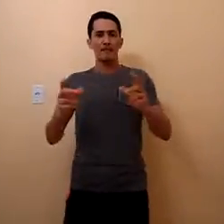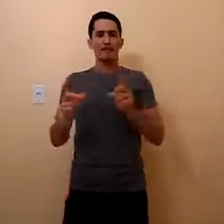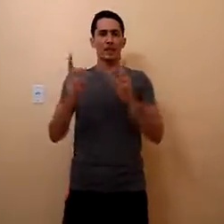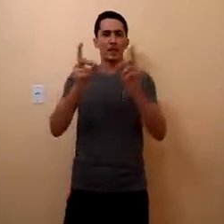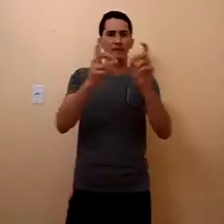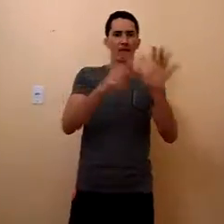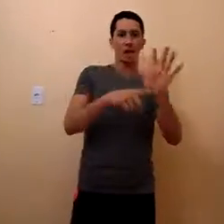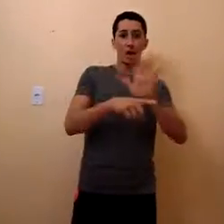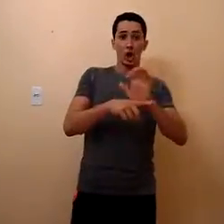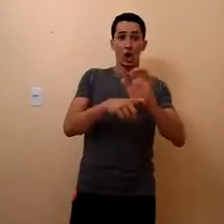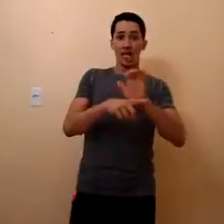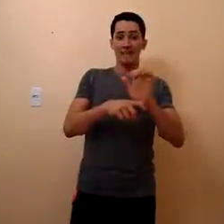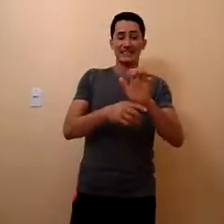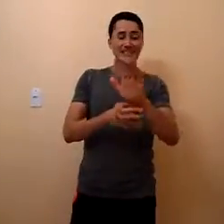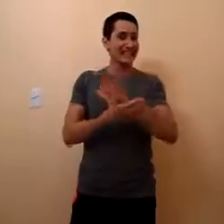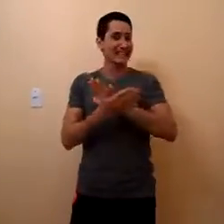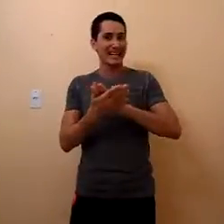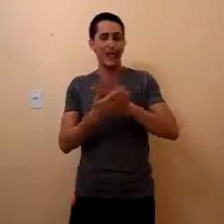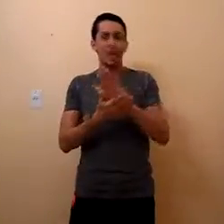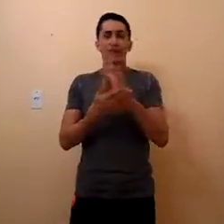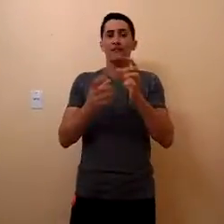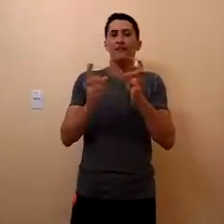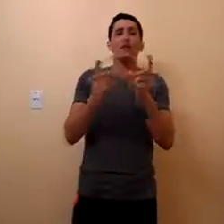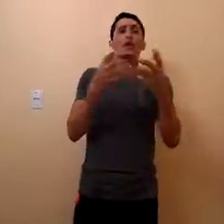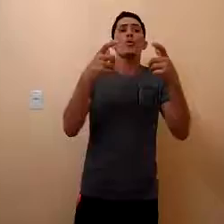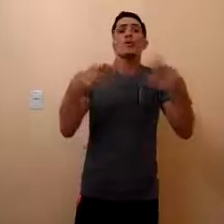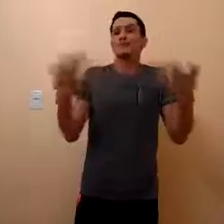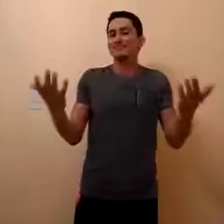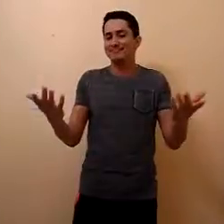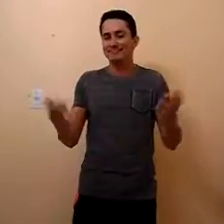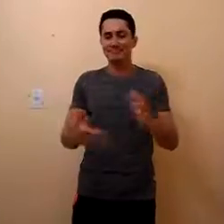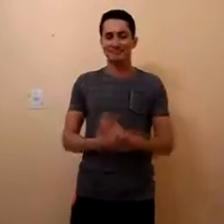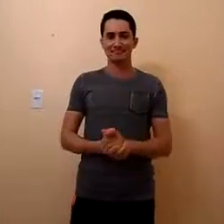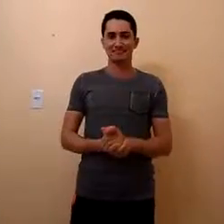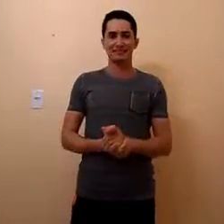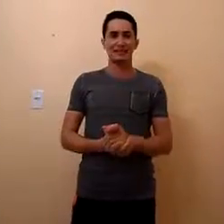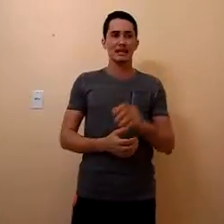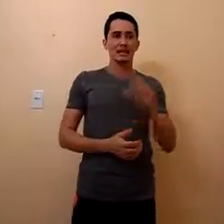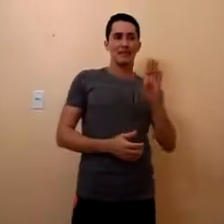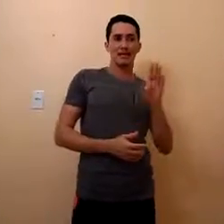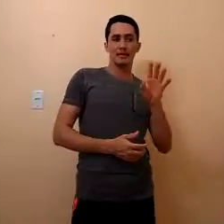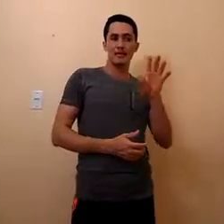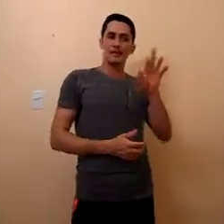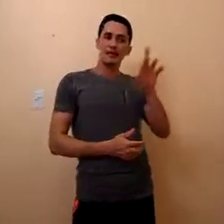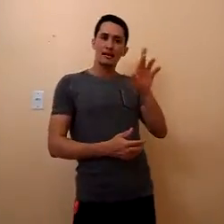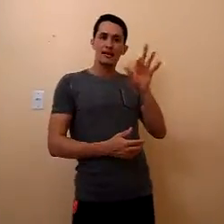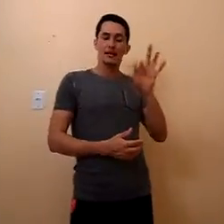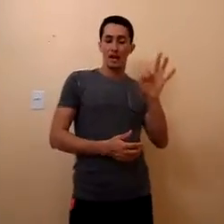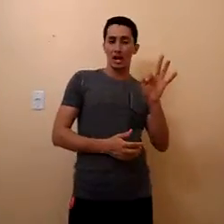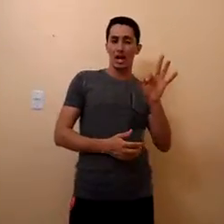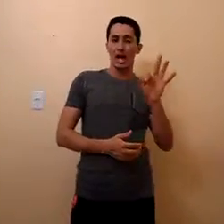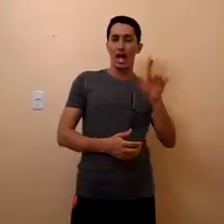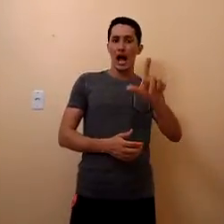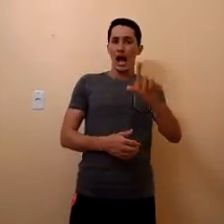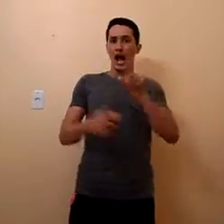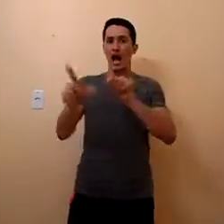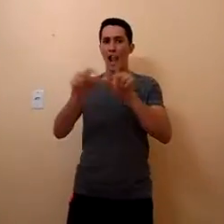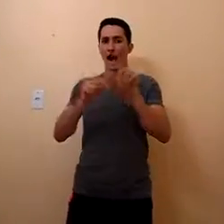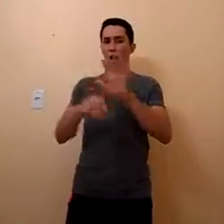elas fatalmente não têm para onde vender. A BRF declarou que acredita que a decisão da Comissão Europeia não foi